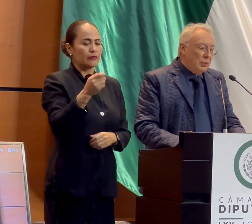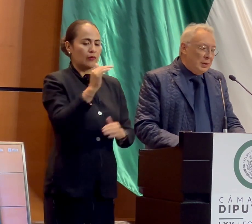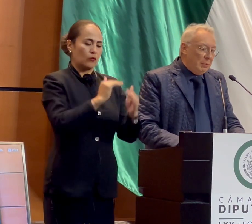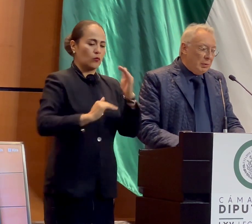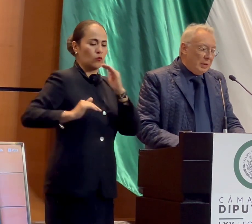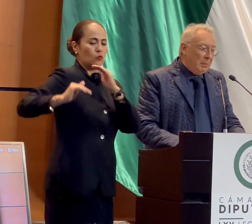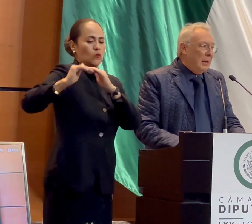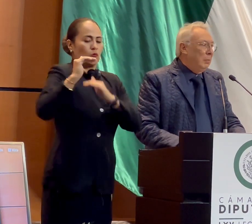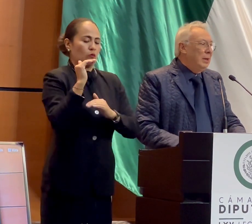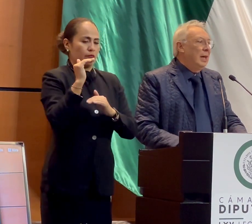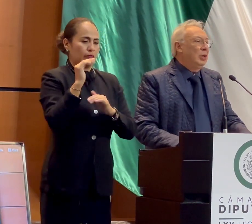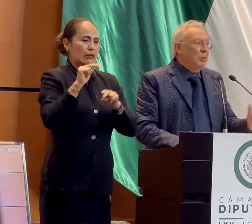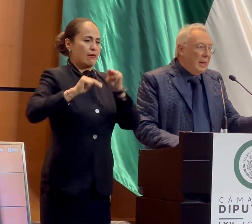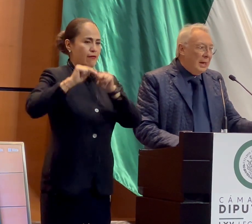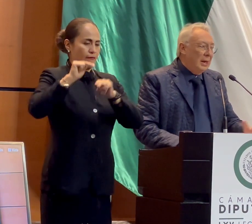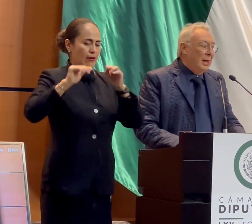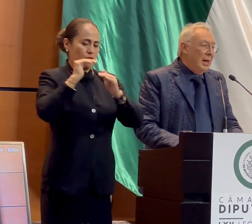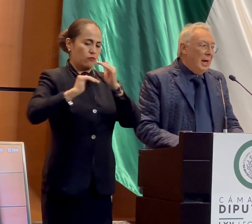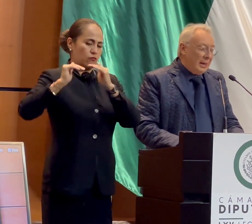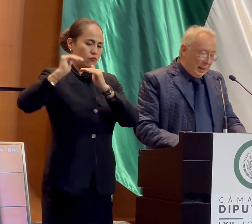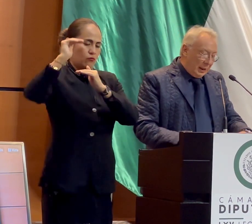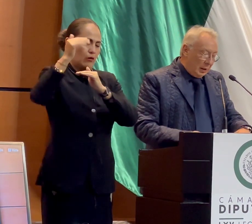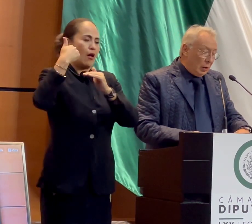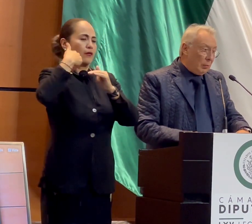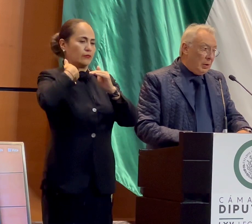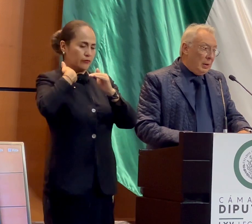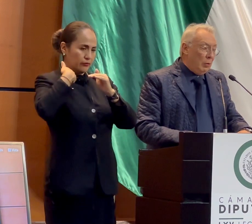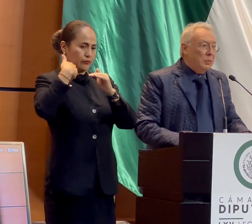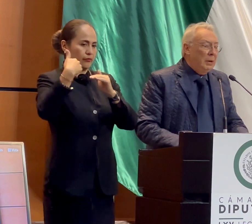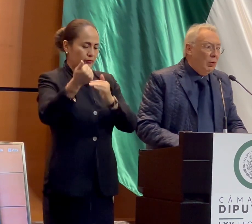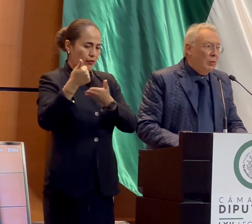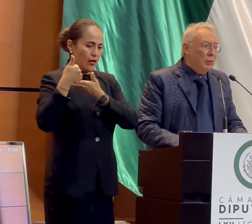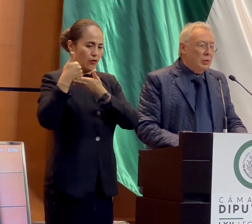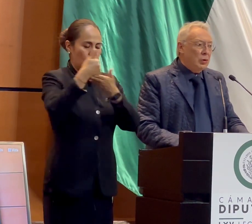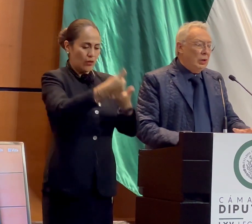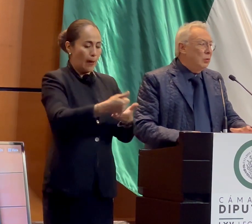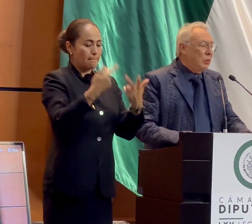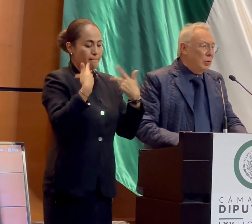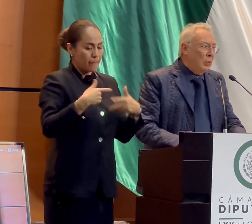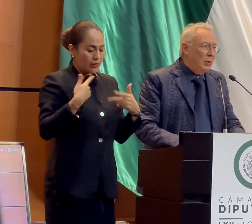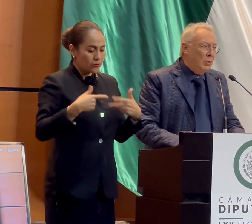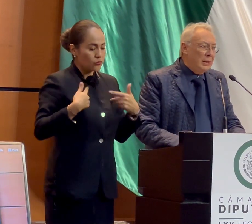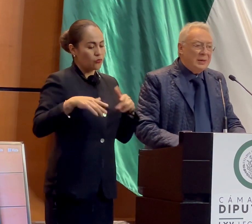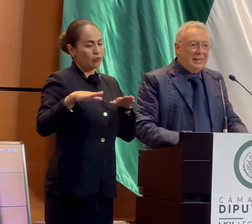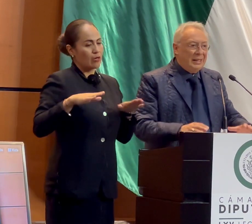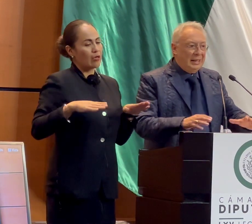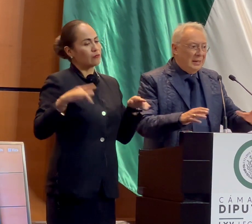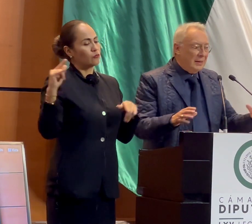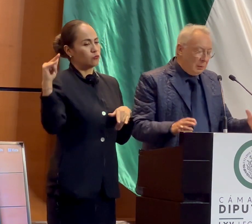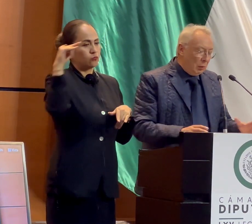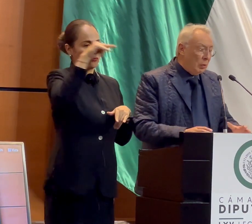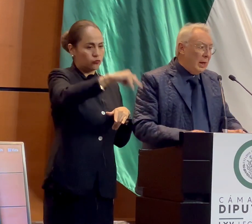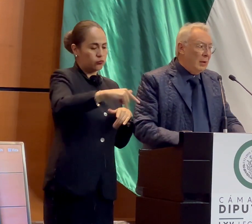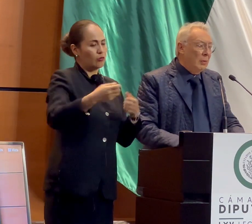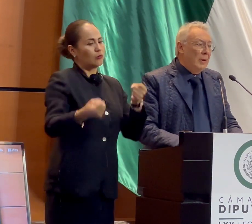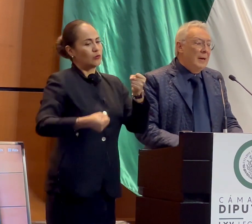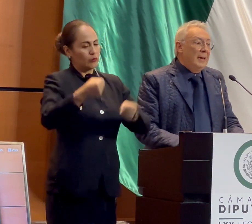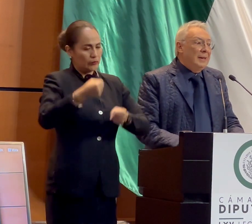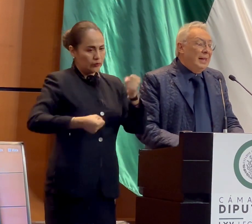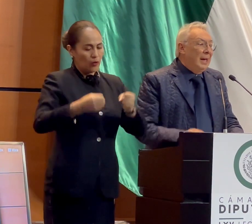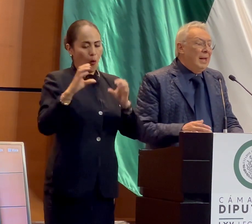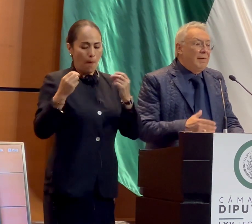del concepto, que permita ayudar a que los pilotos y los controladores y quien esté